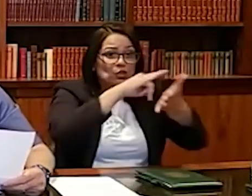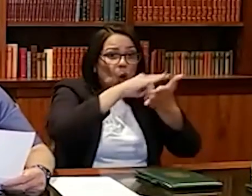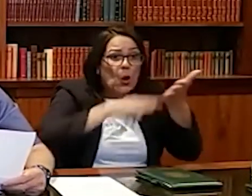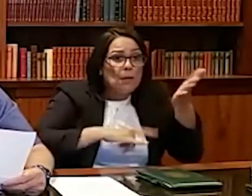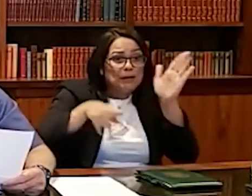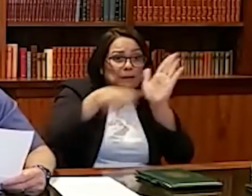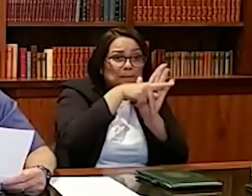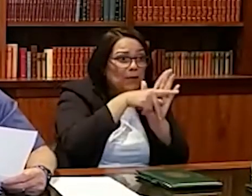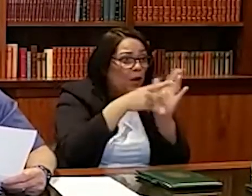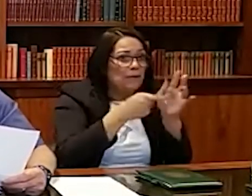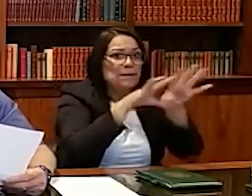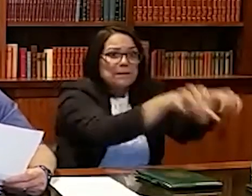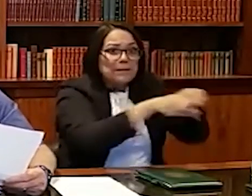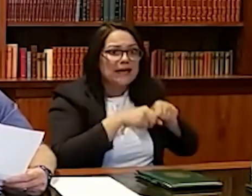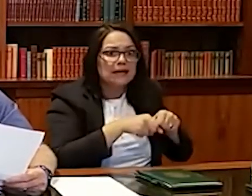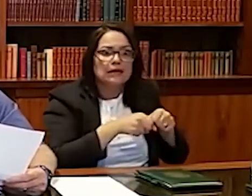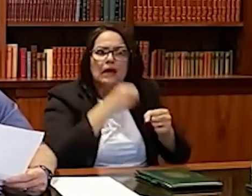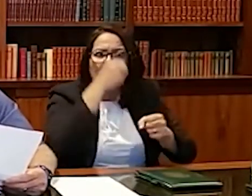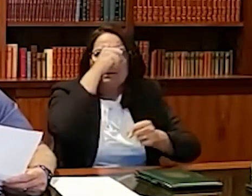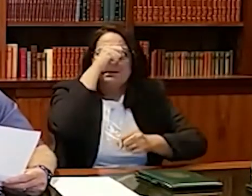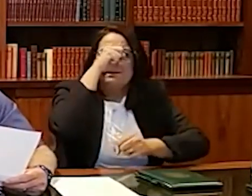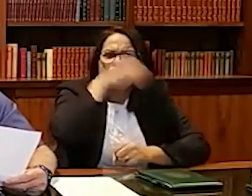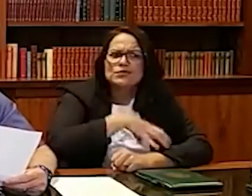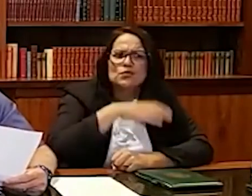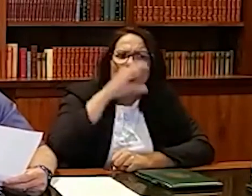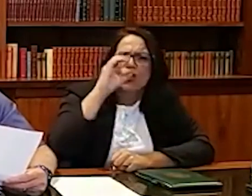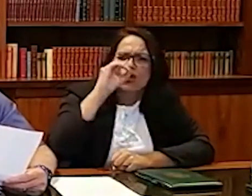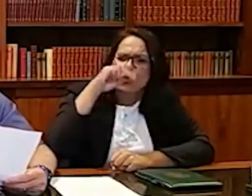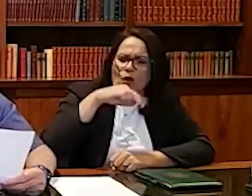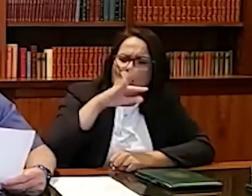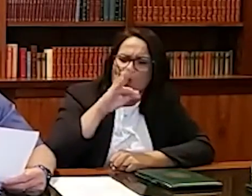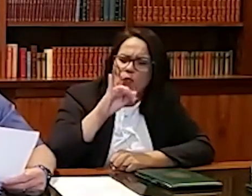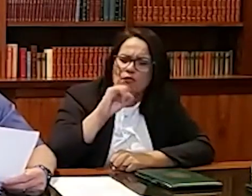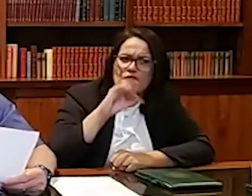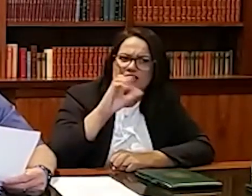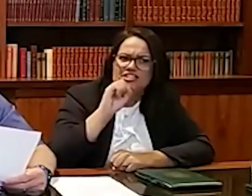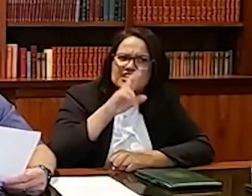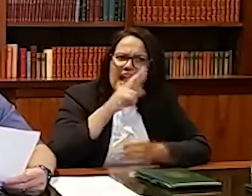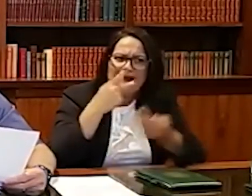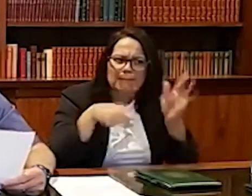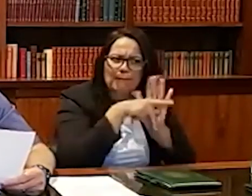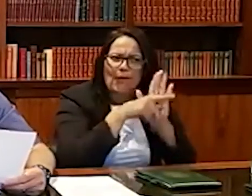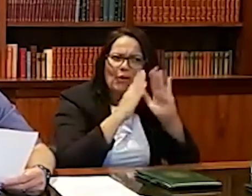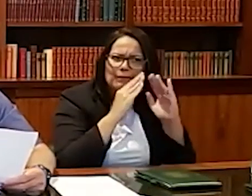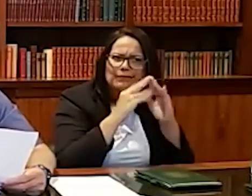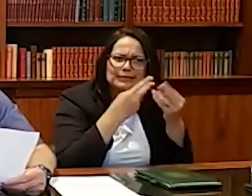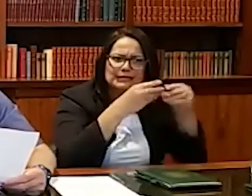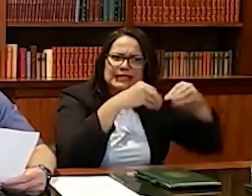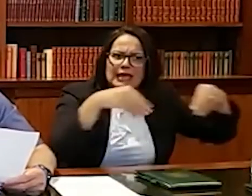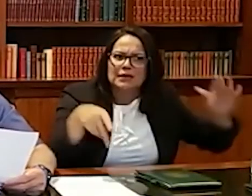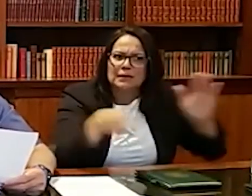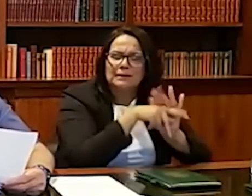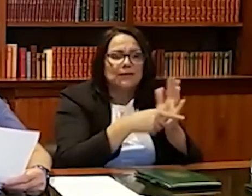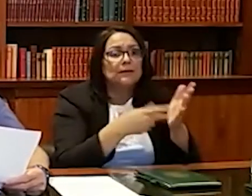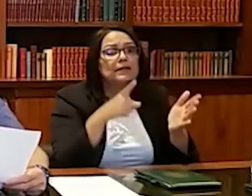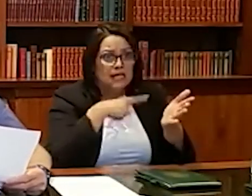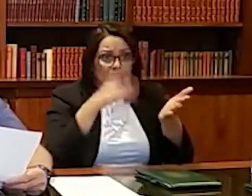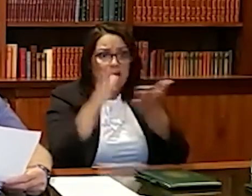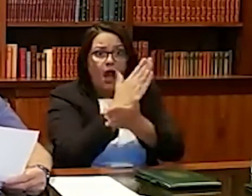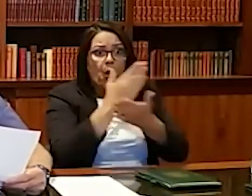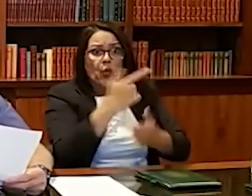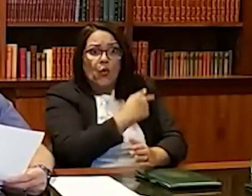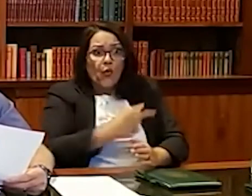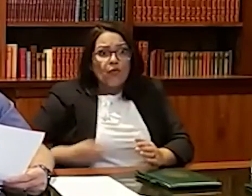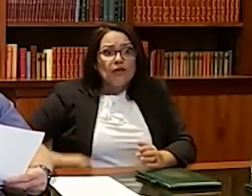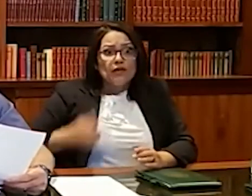dão impostas por estados e municípios alguns governadores alguns prefeitos estão baixando o Decreto que